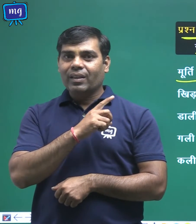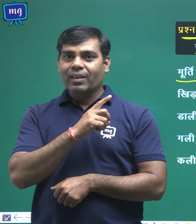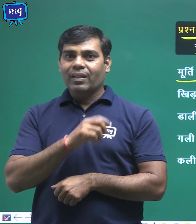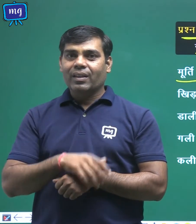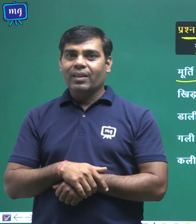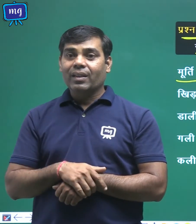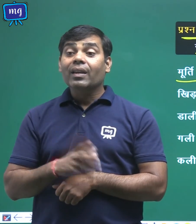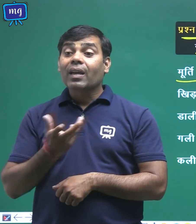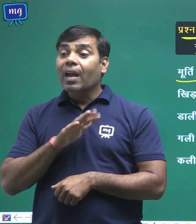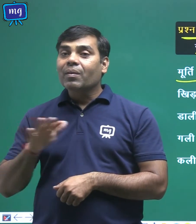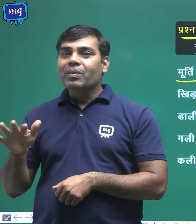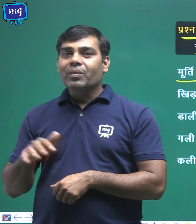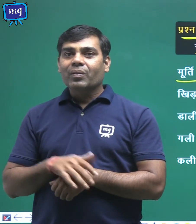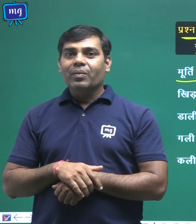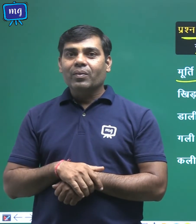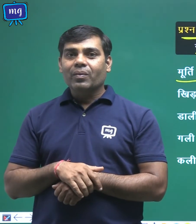क्या आएगा बच्चों?